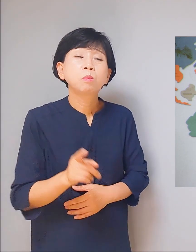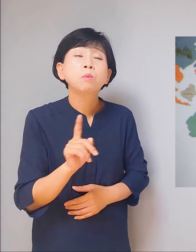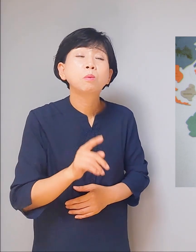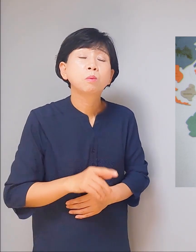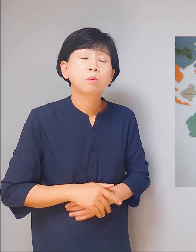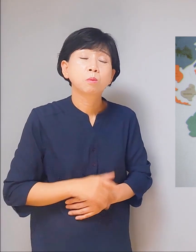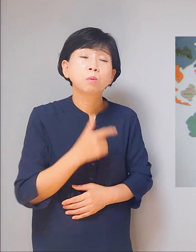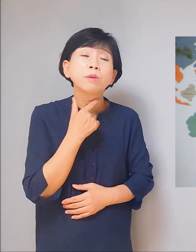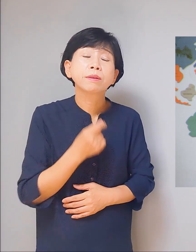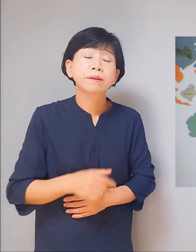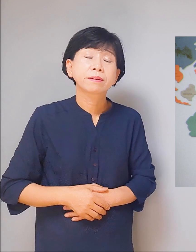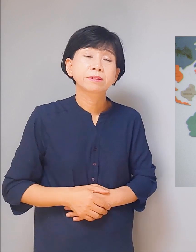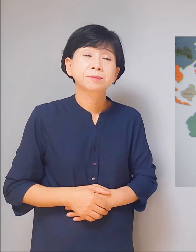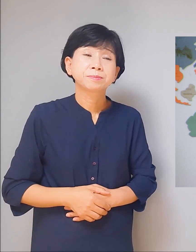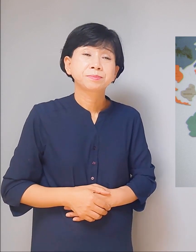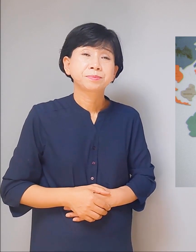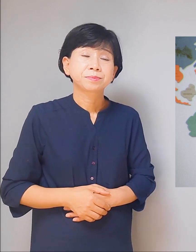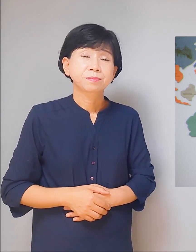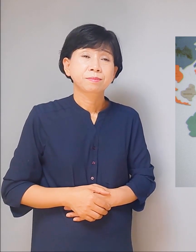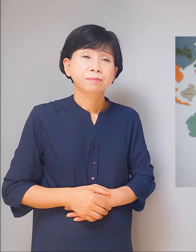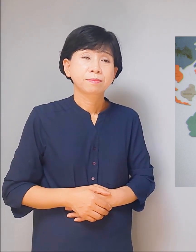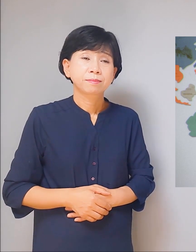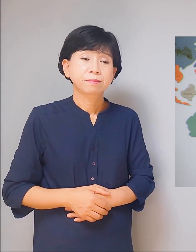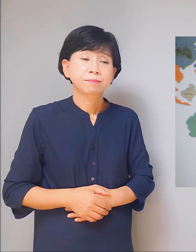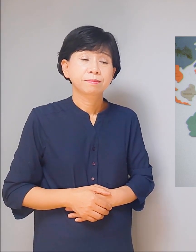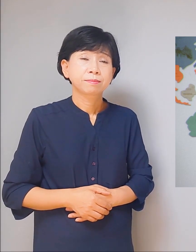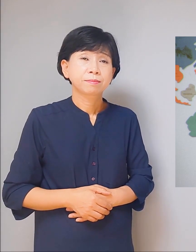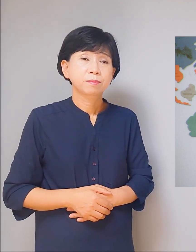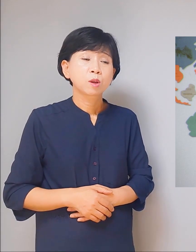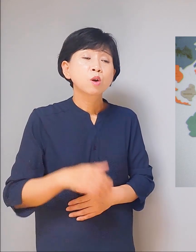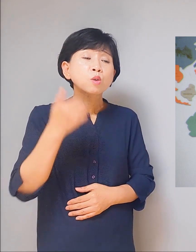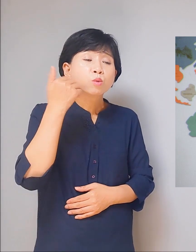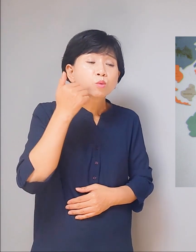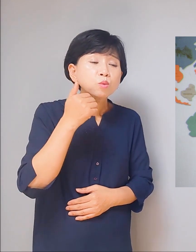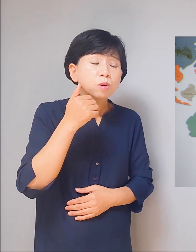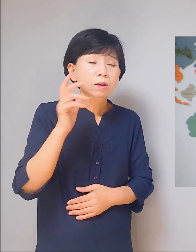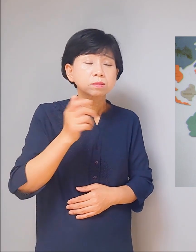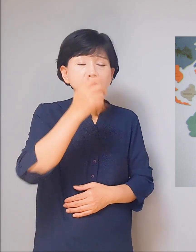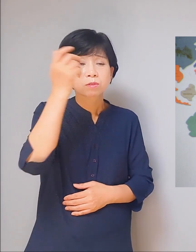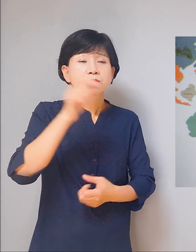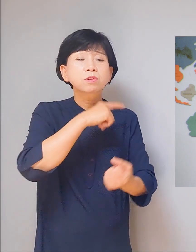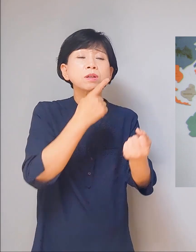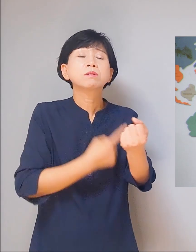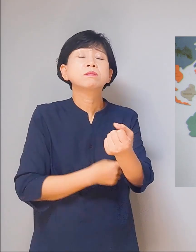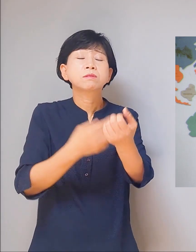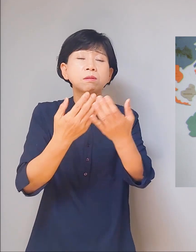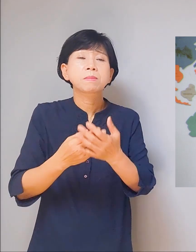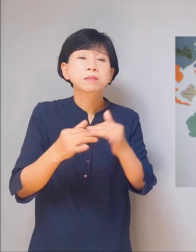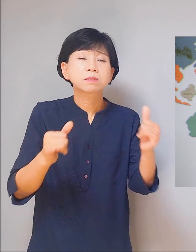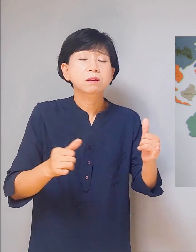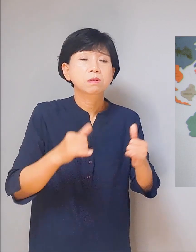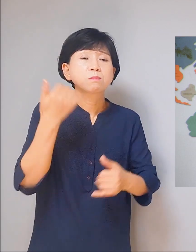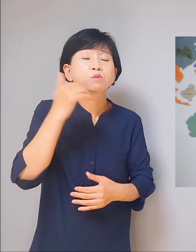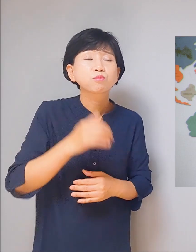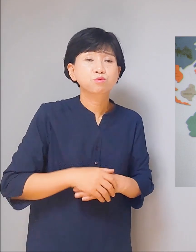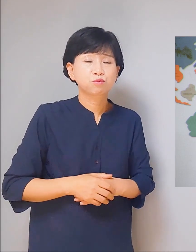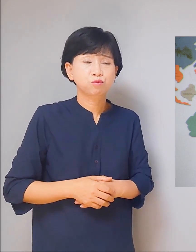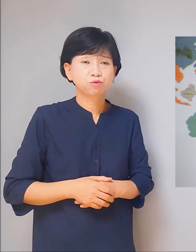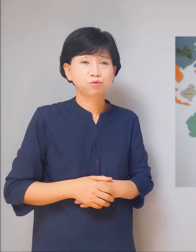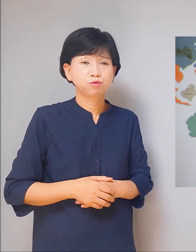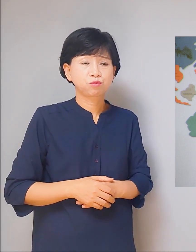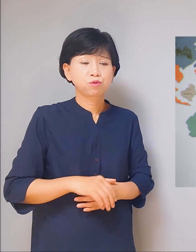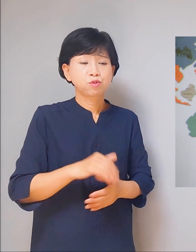피스메이커가 되는 거예요. 사랑하는 성도 여러분, 과연 누가 성령의 은사가 있는 분일까요? 누가 예수 믿고